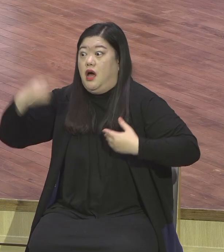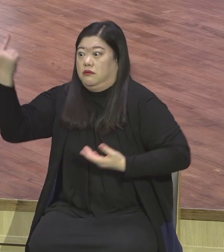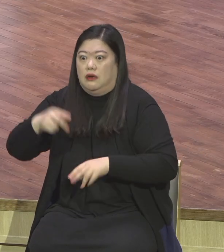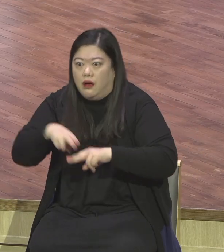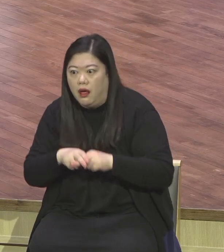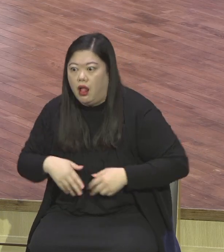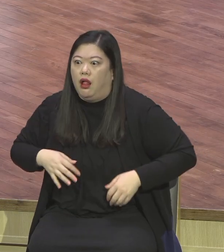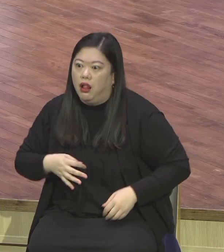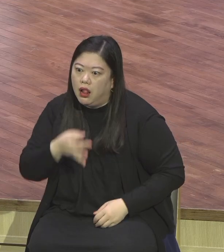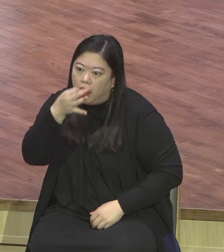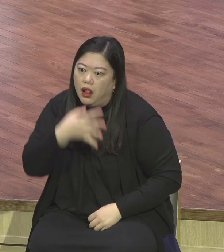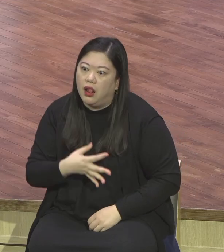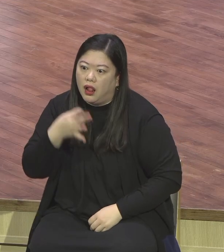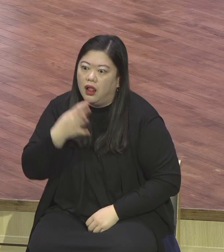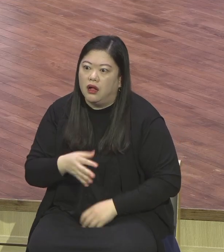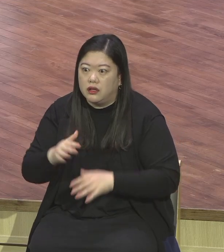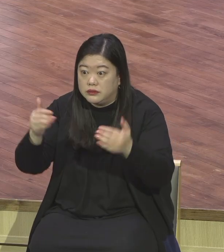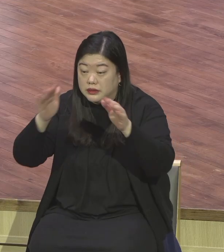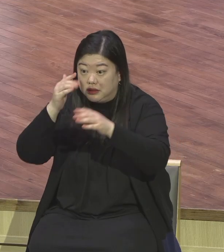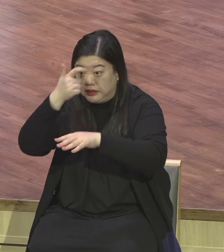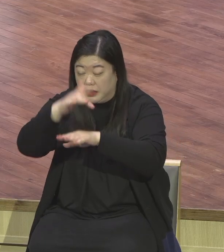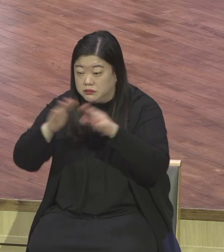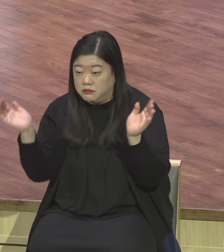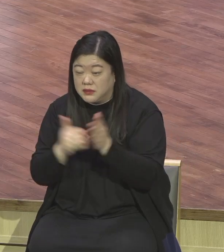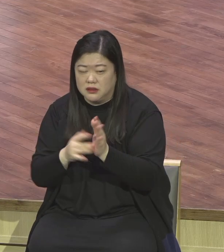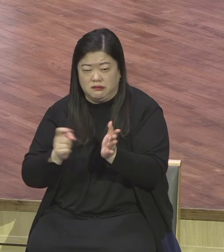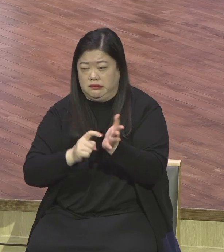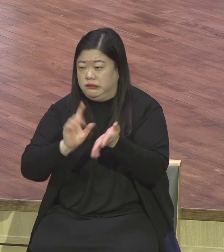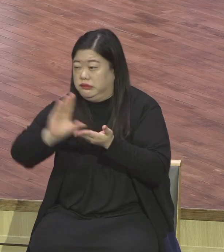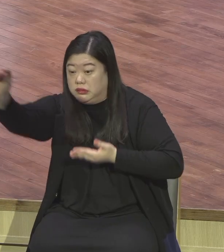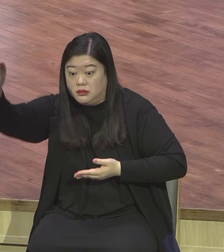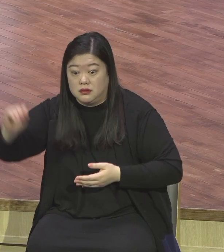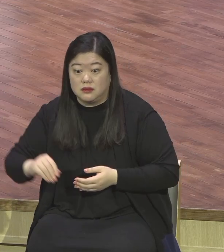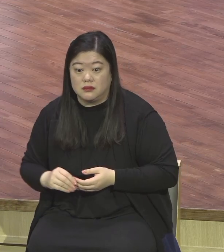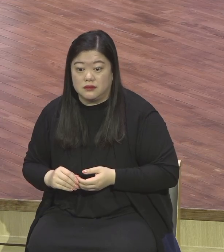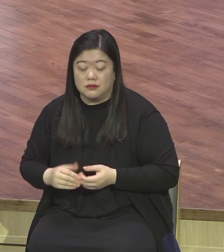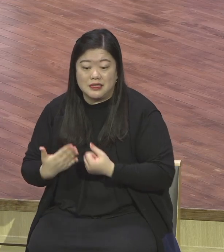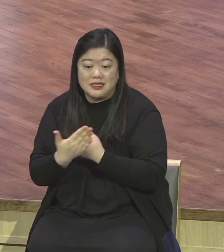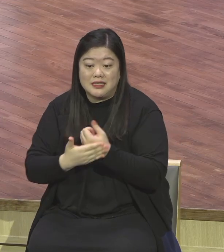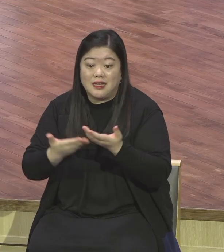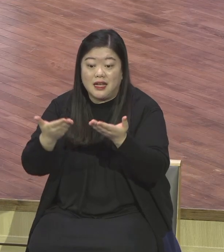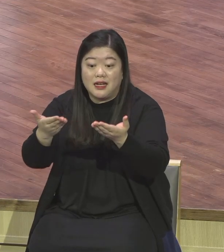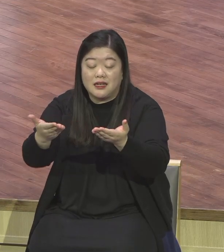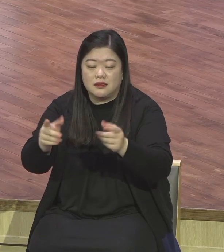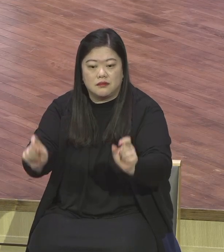사람 하나님은 은혜를 베풀지 않는다 그랬어요